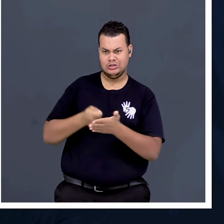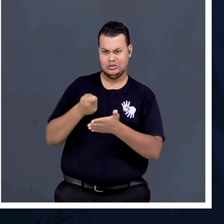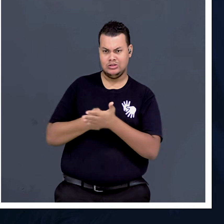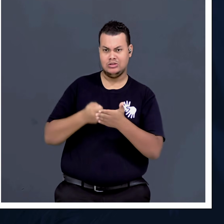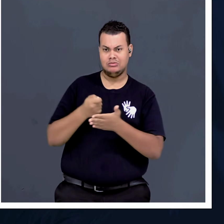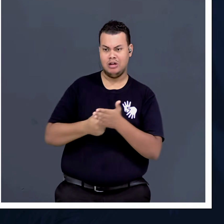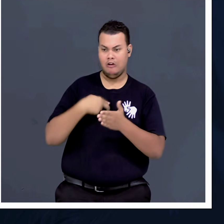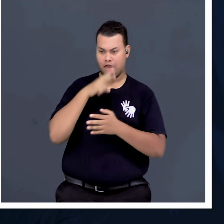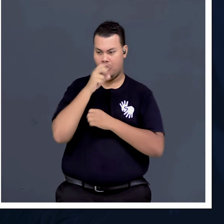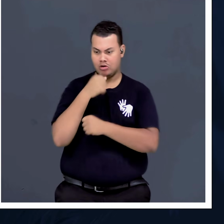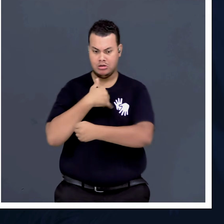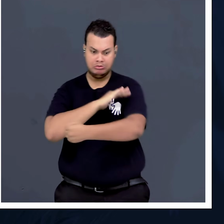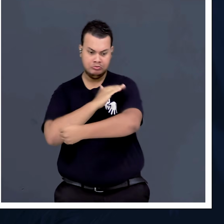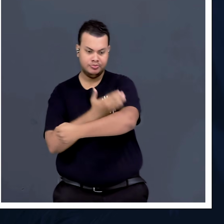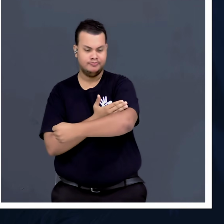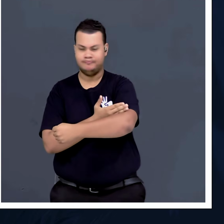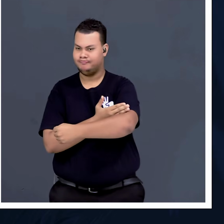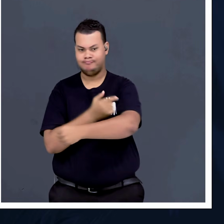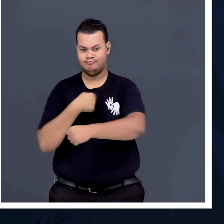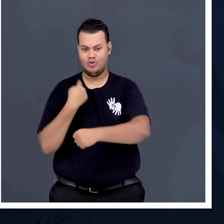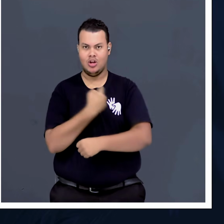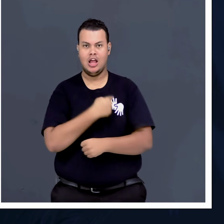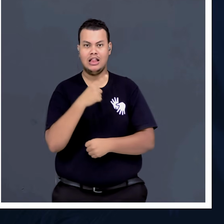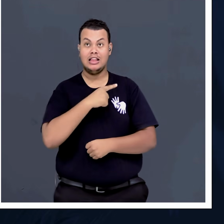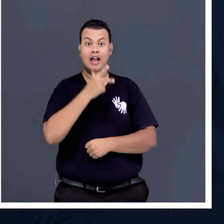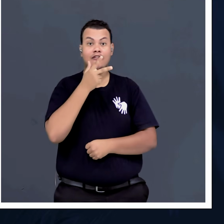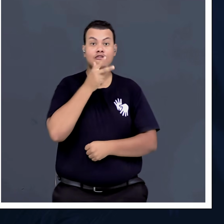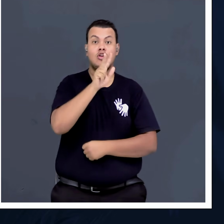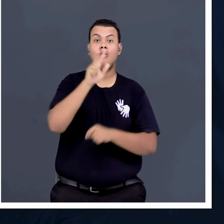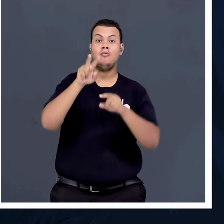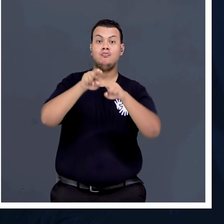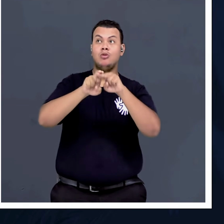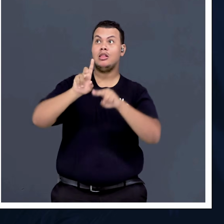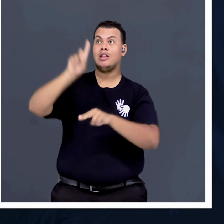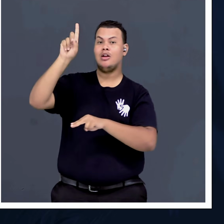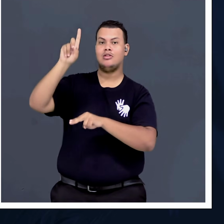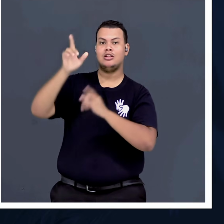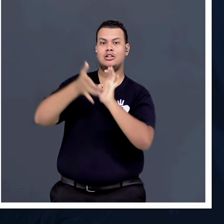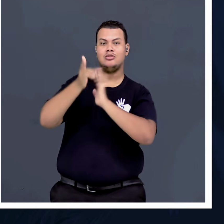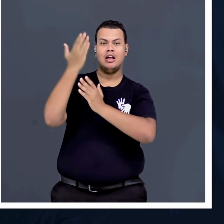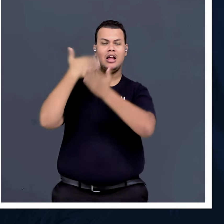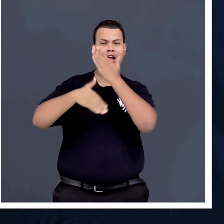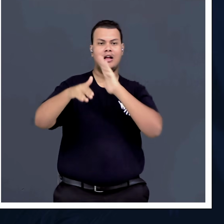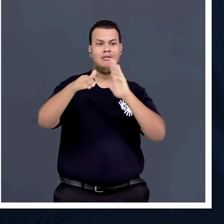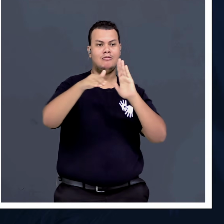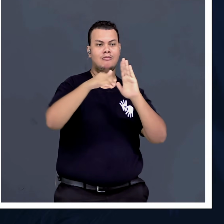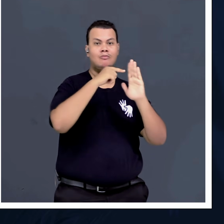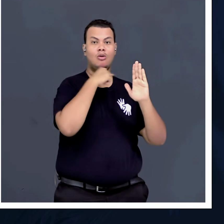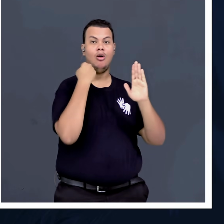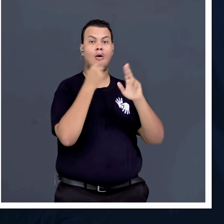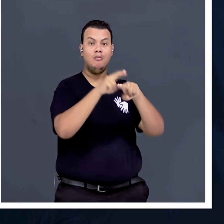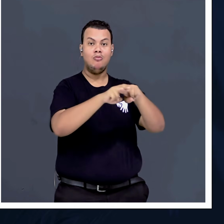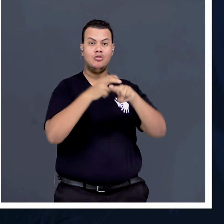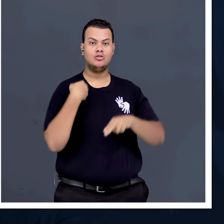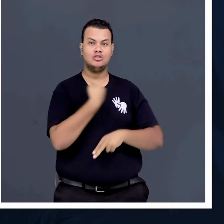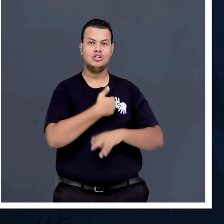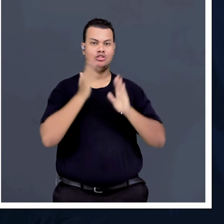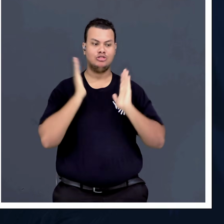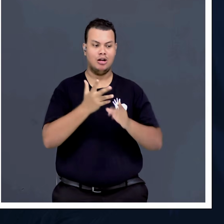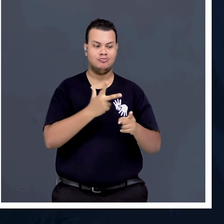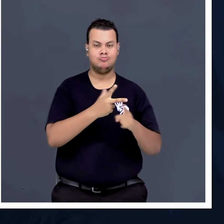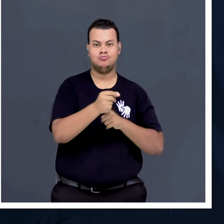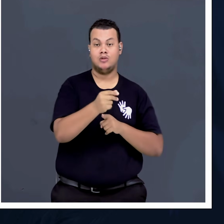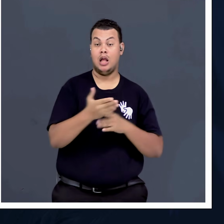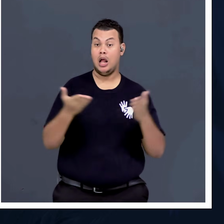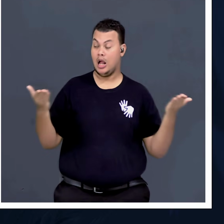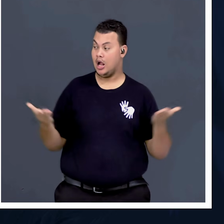com as nossas forças. Nós lutamos a partir da vitória que Cristo conquistou na cruz. Por isso já somos mais que vencedores.